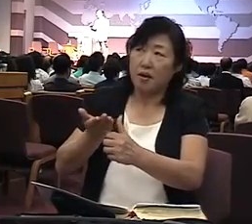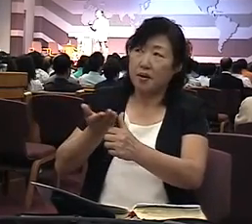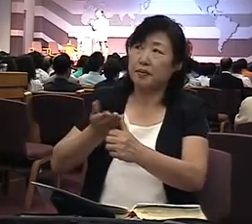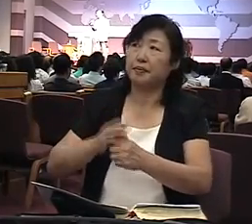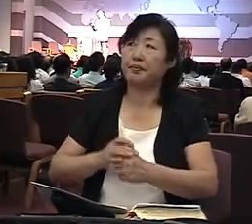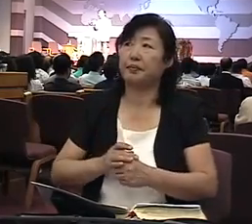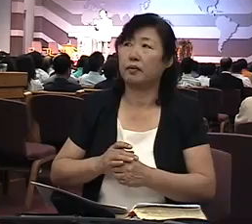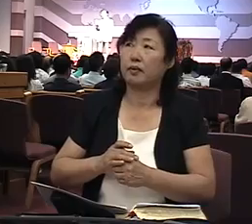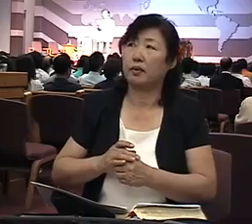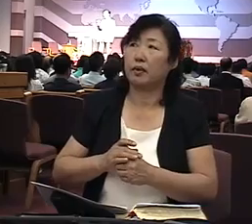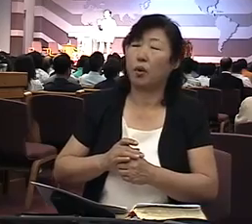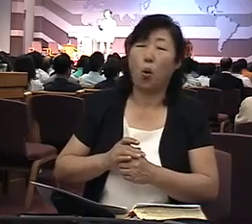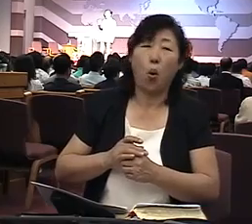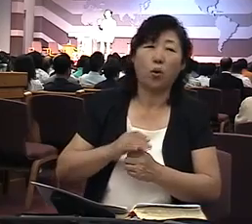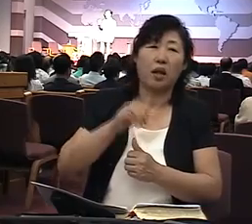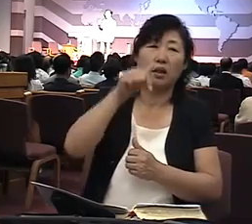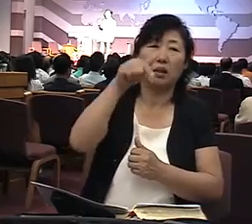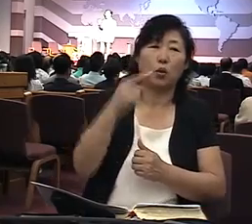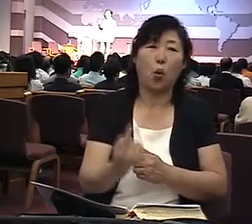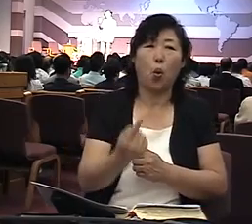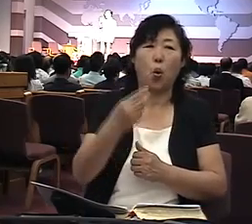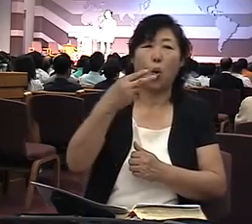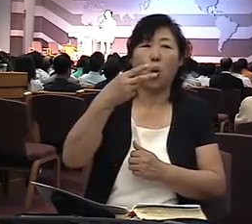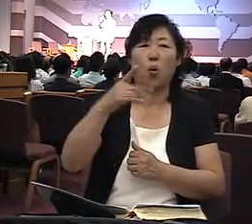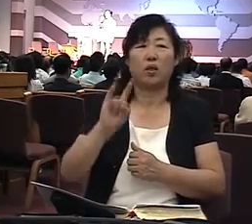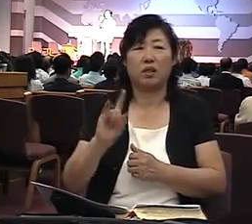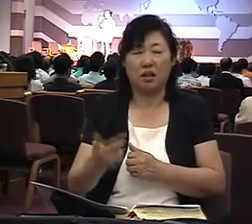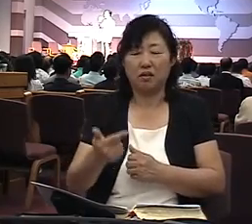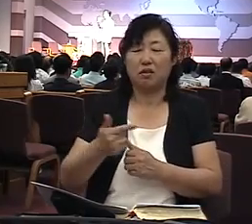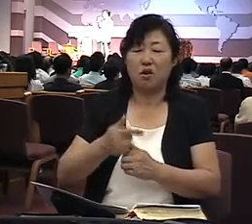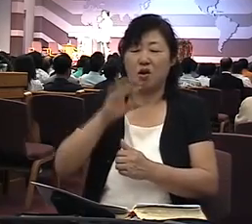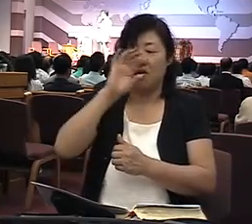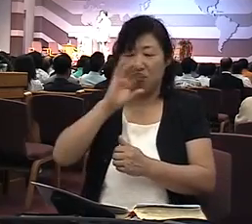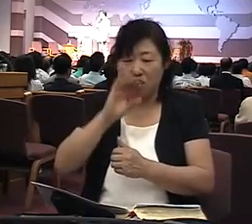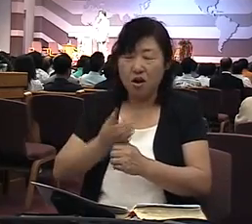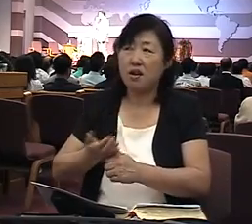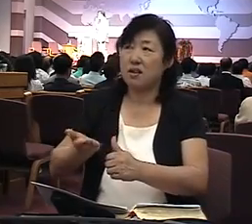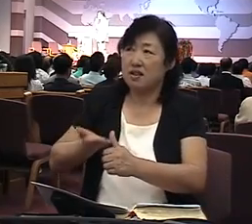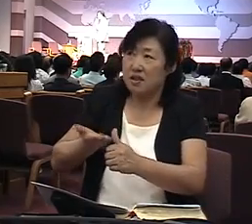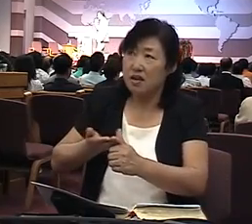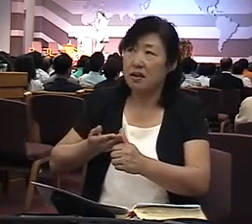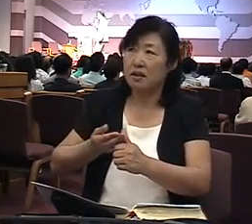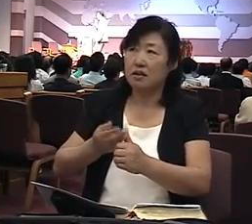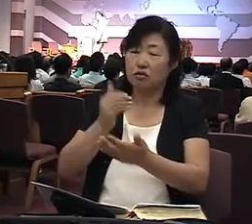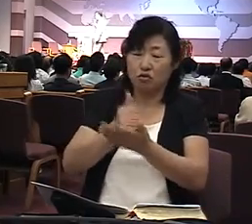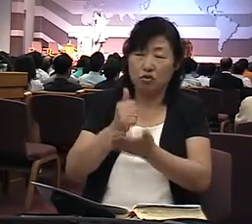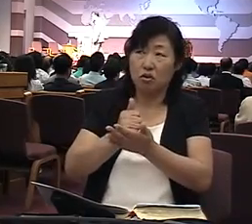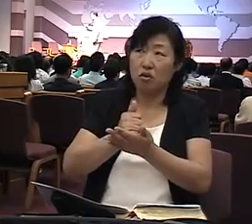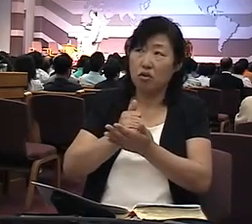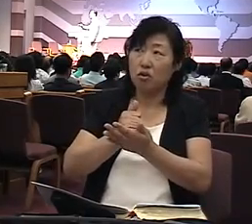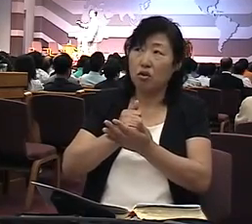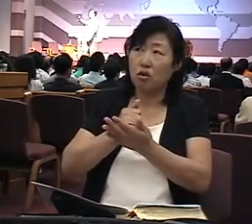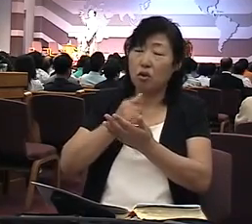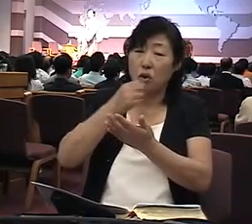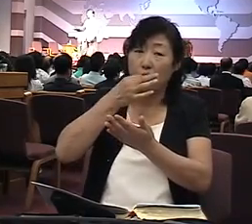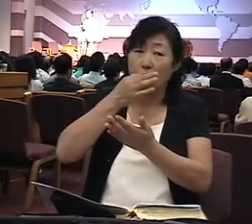그 훈련 중에 이런 훈련이 있더라고요. 그 주인이, 훈련자가 휘슬을 부는 순간 이 말은 무엇을 하든지 그 자리에 멈춰야